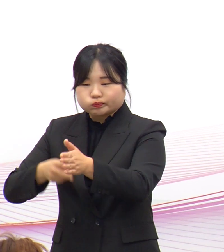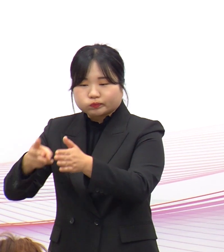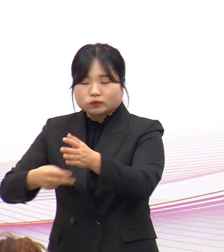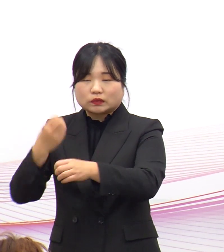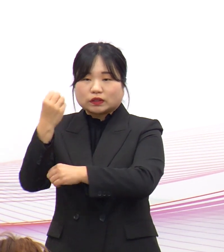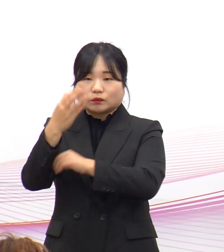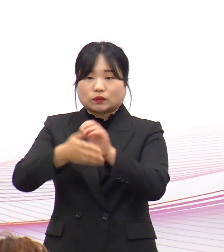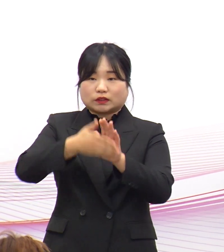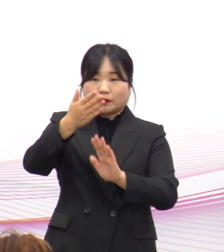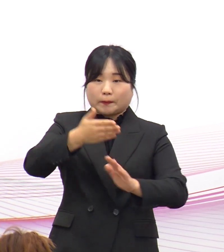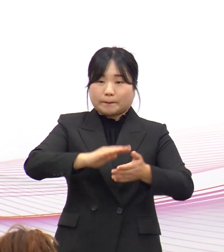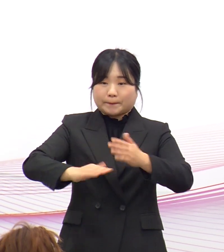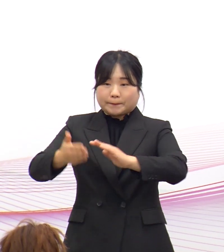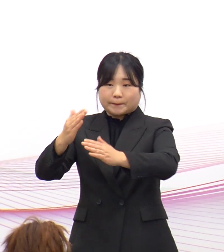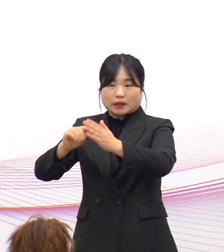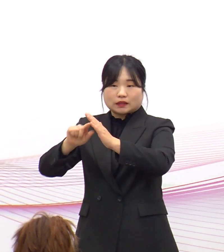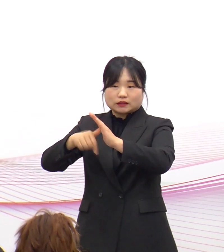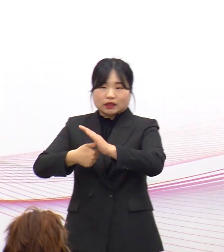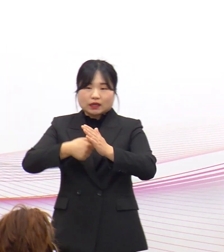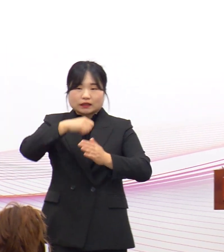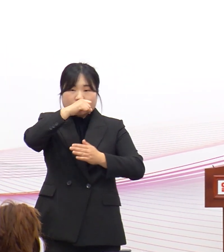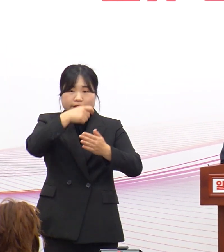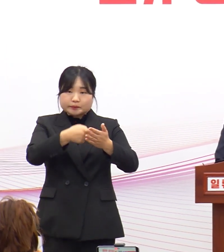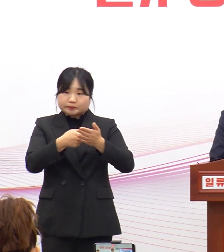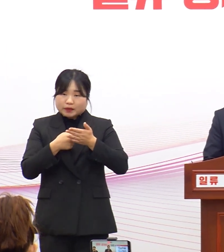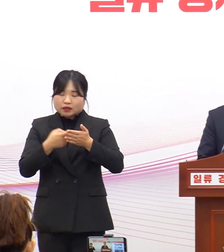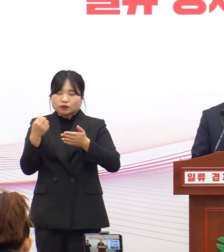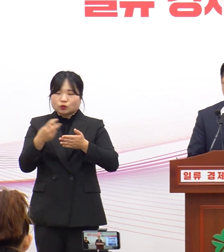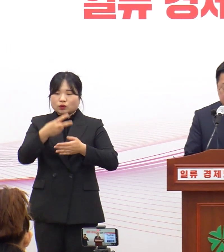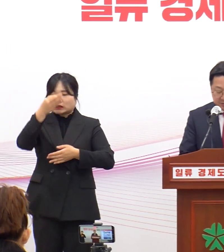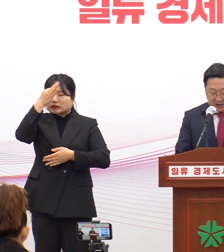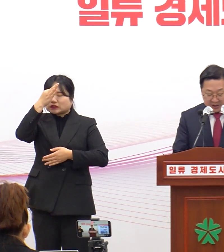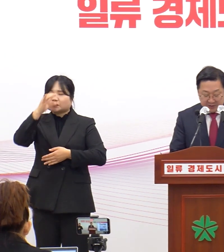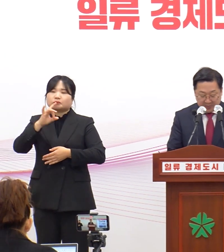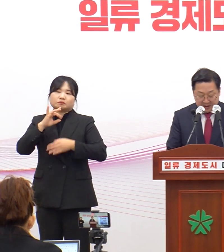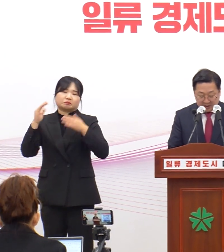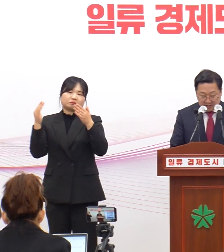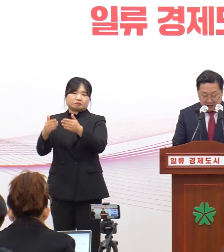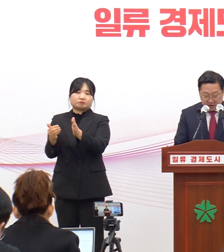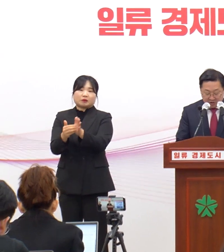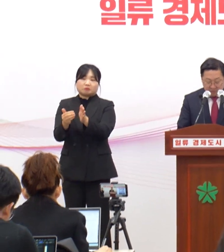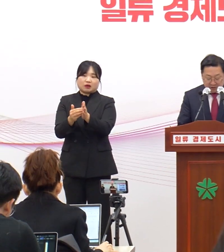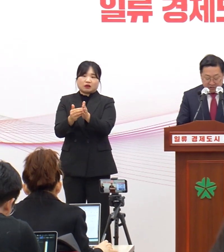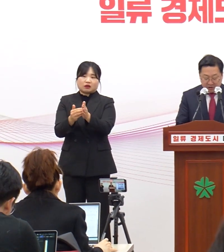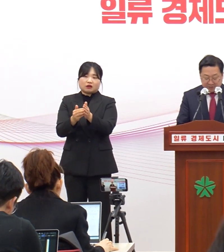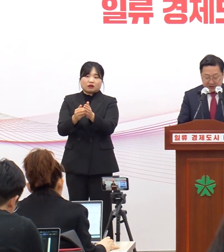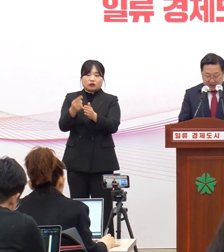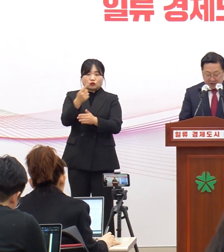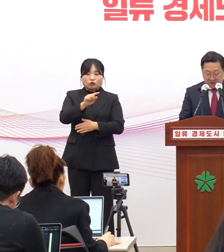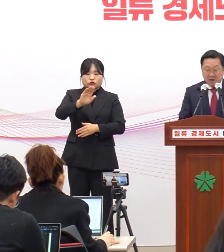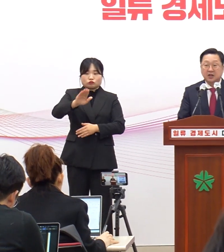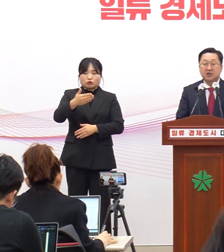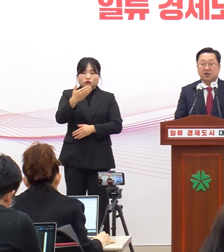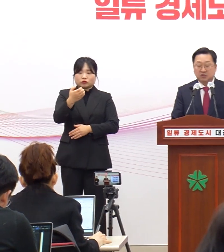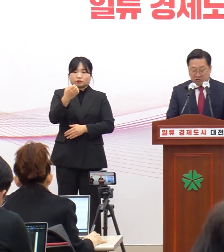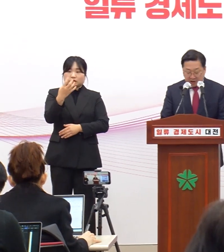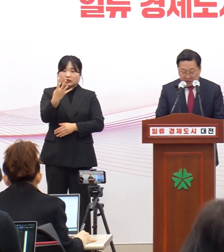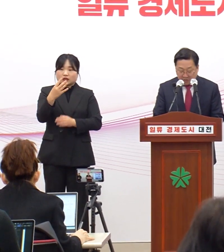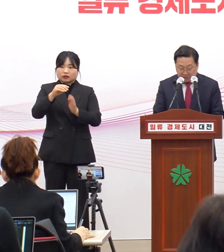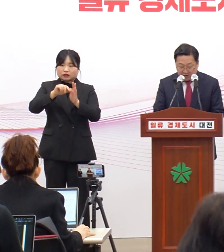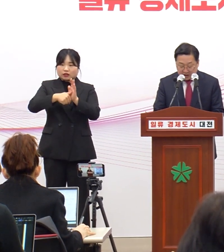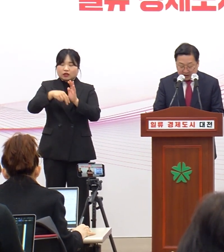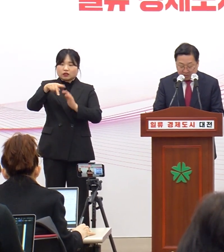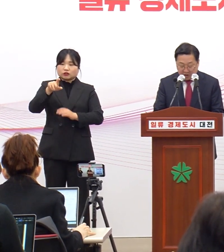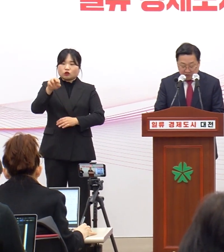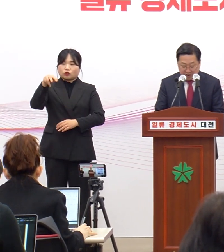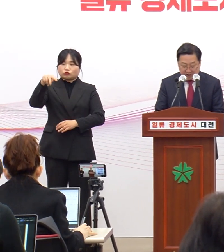시설을 건설할 때 비용 절감과 기능성에만 집중했습니다. 그러다가 1994년